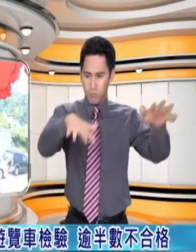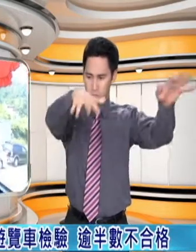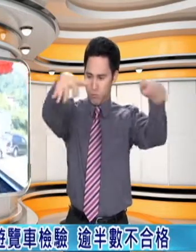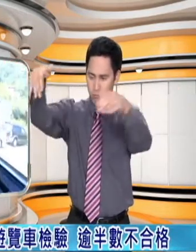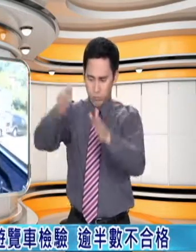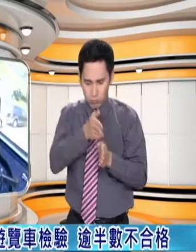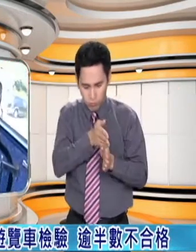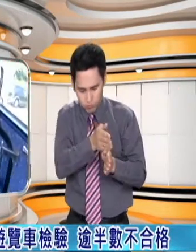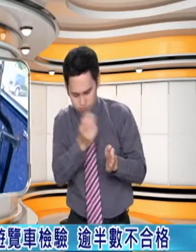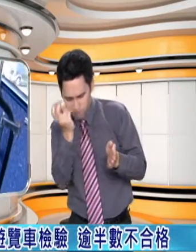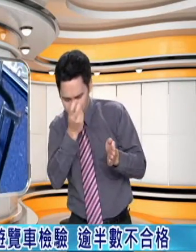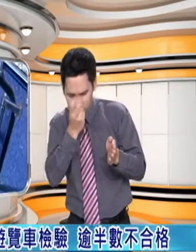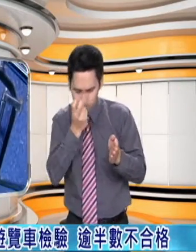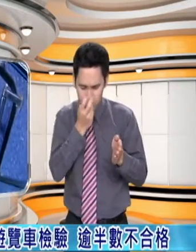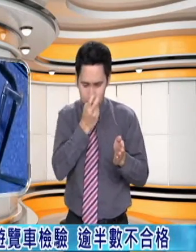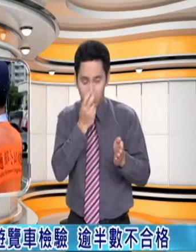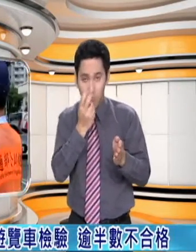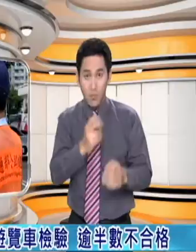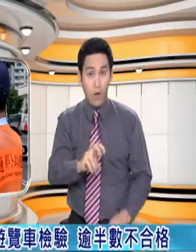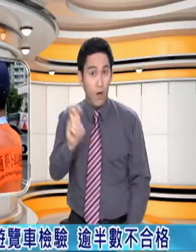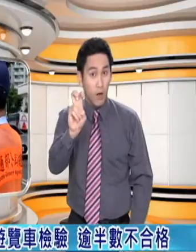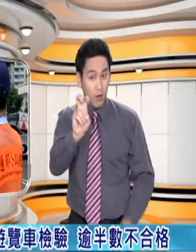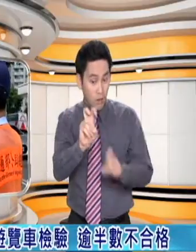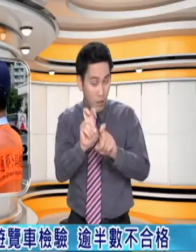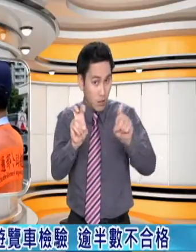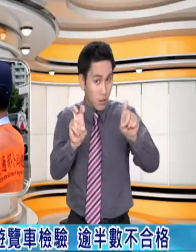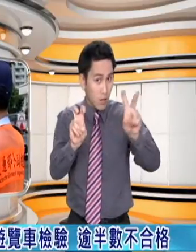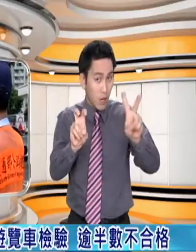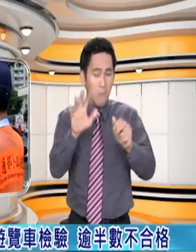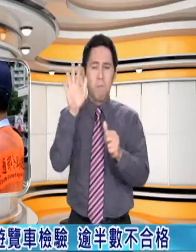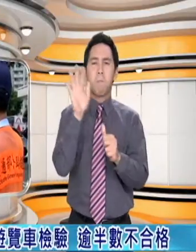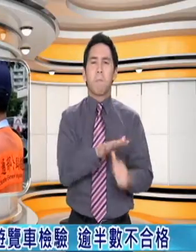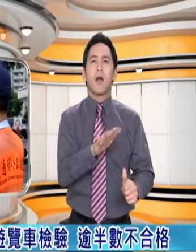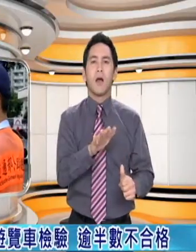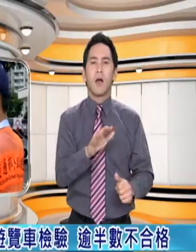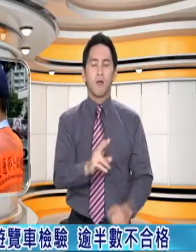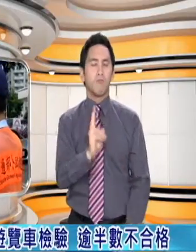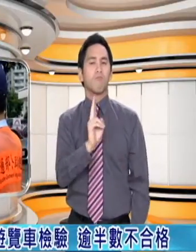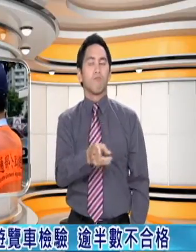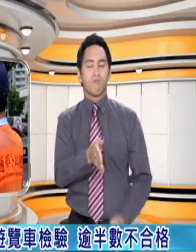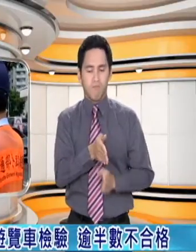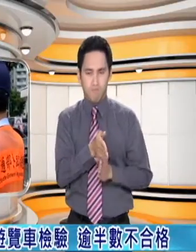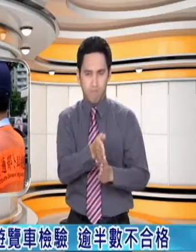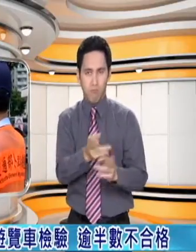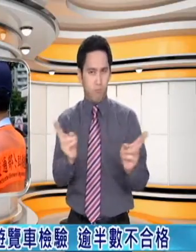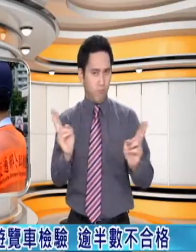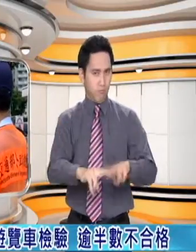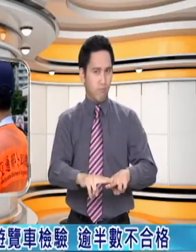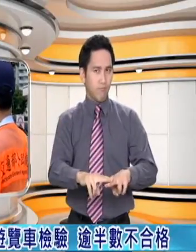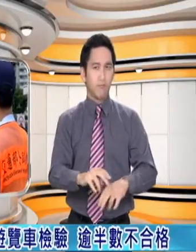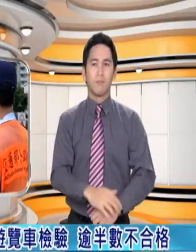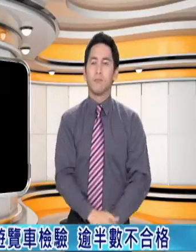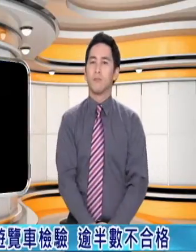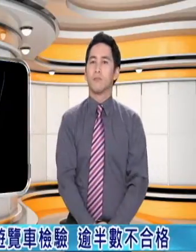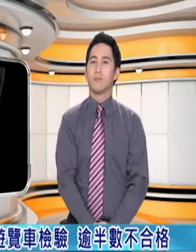验，结果发现20辆游览车当中有12辆不合格，已经要求停止出车。